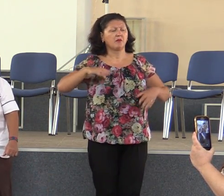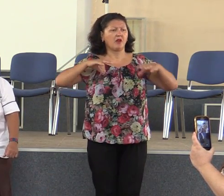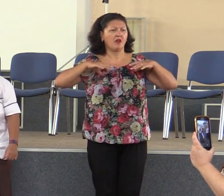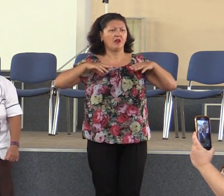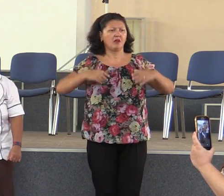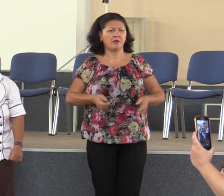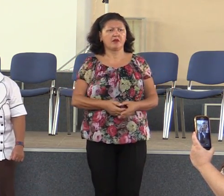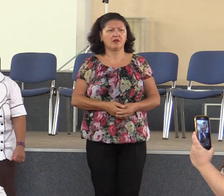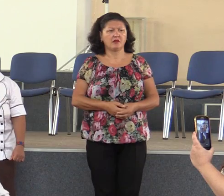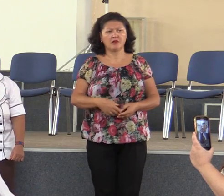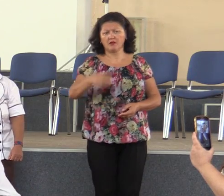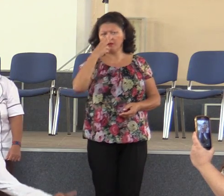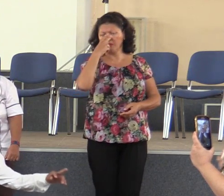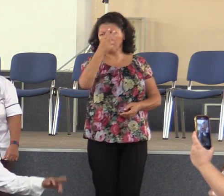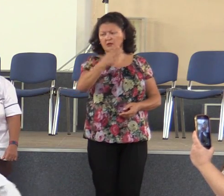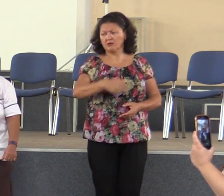Mă uitam.